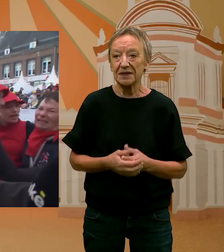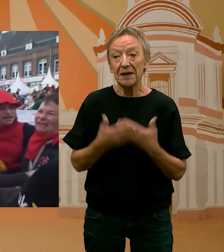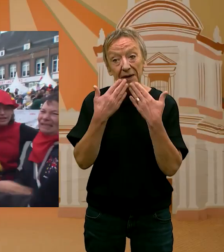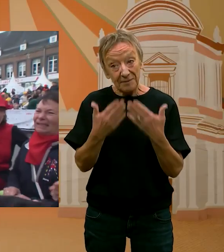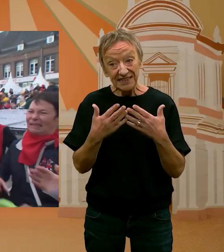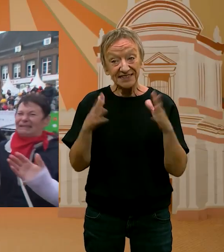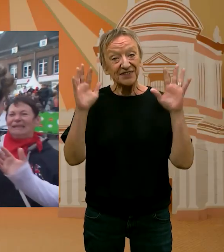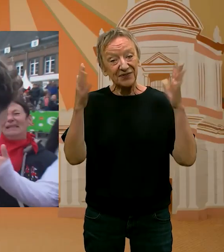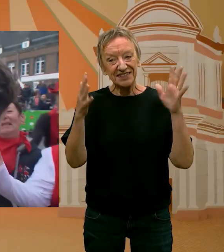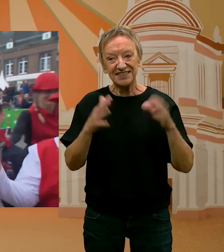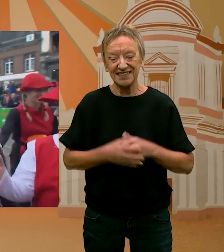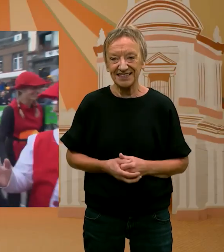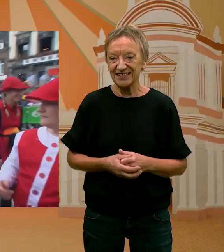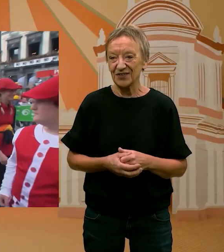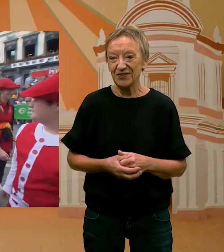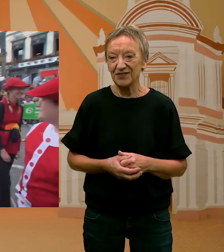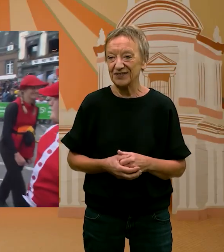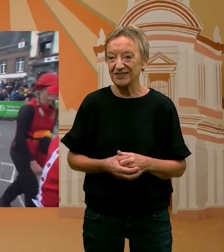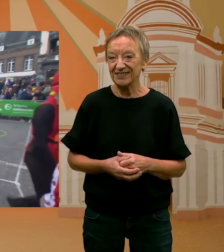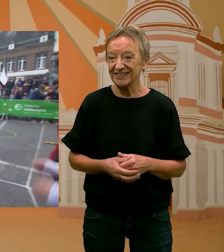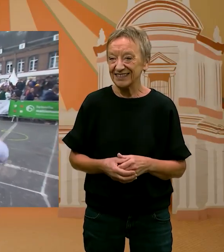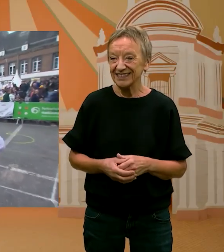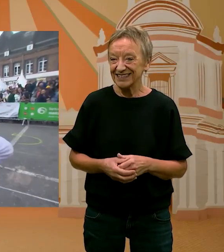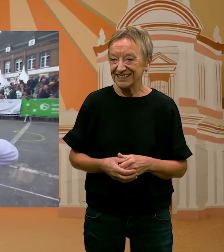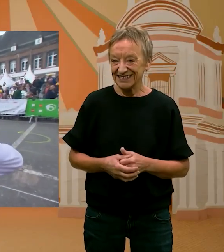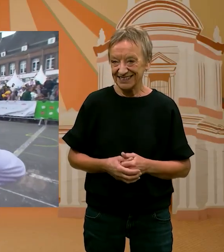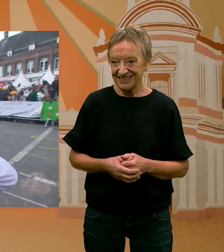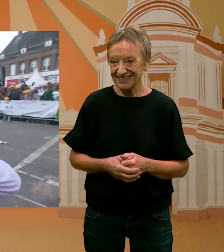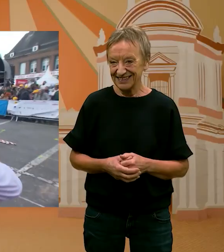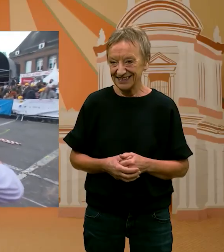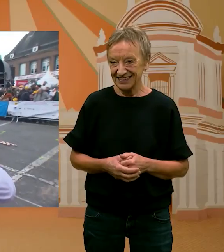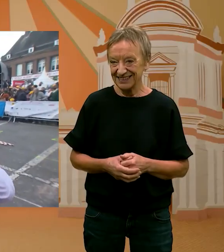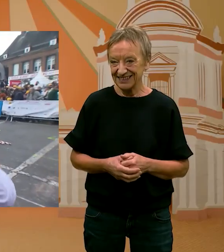laisser aller chercher évidemment les chats. Regardez évidemment la fierté de la famille.